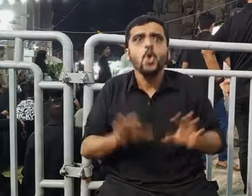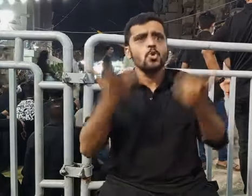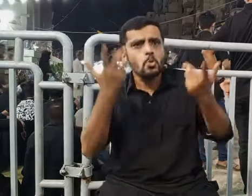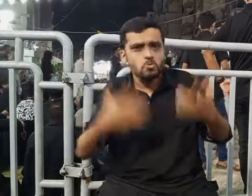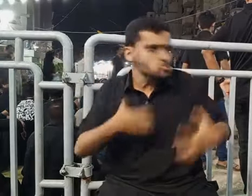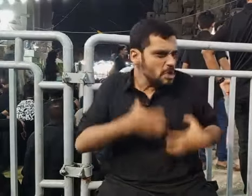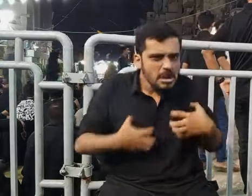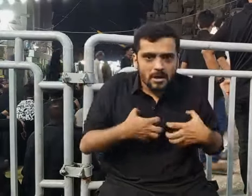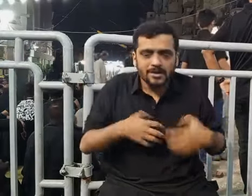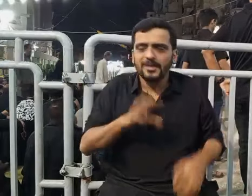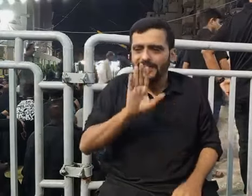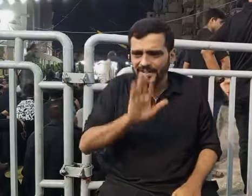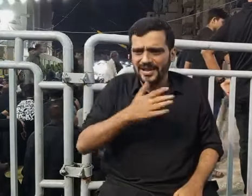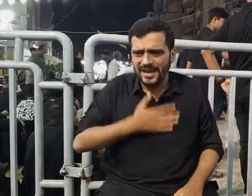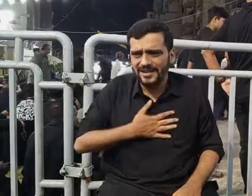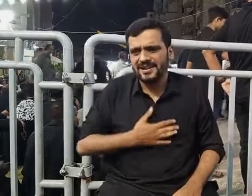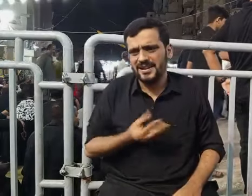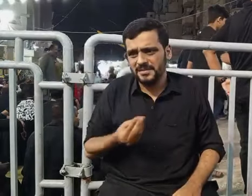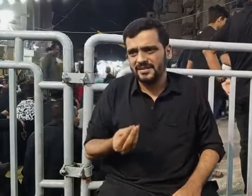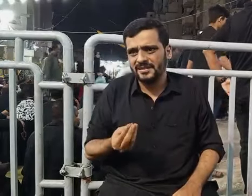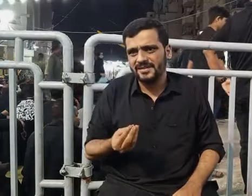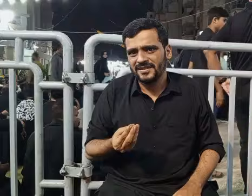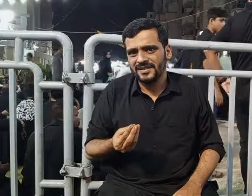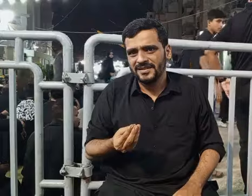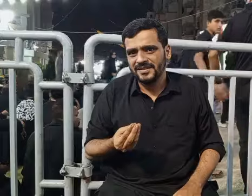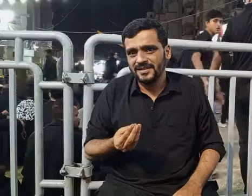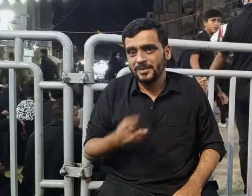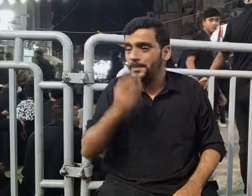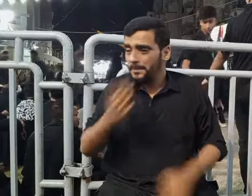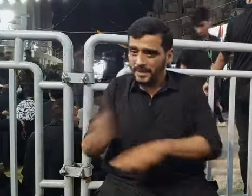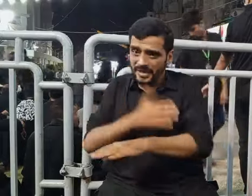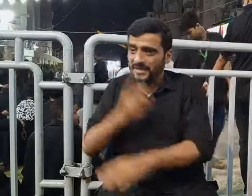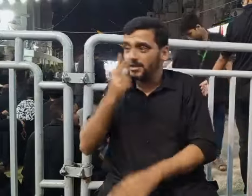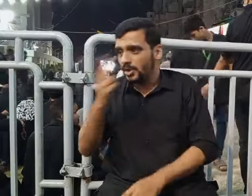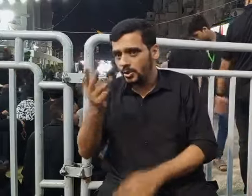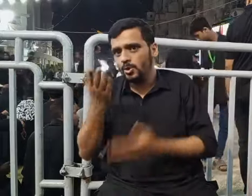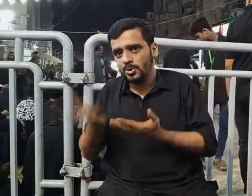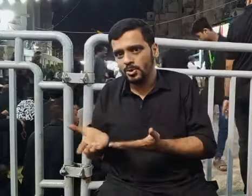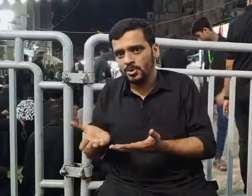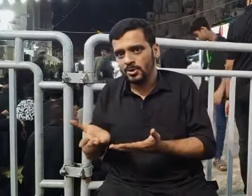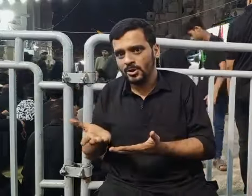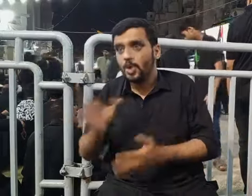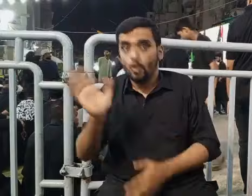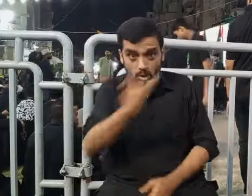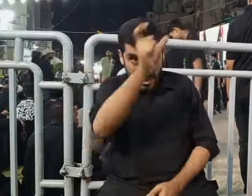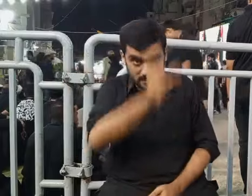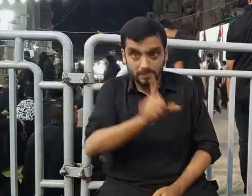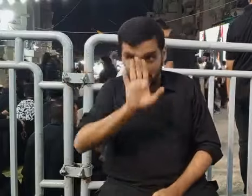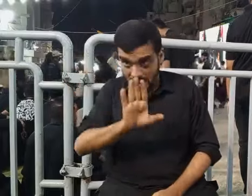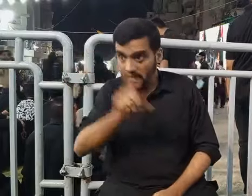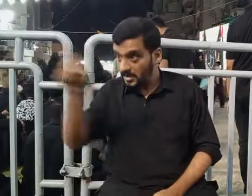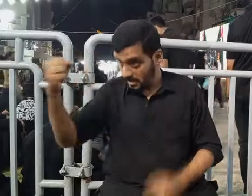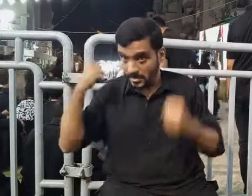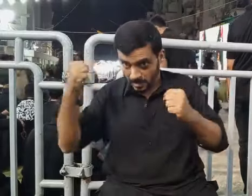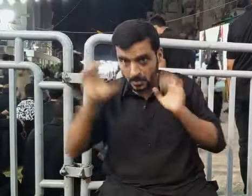بن گیا پہلی دفعہ اپنے وظیفہ بنا تو خوف آ جاتے کہ یہ اللہ بن گیا اللہ نے قرآن میں کہا تک